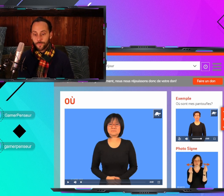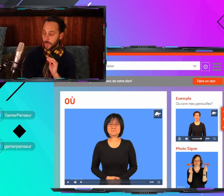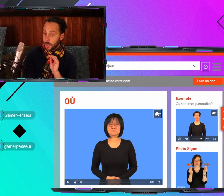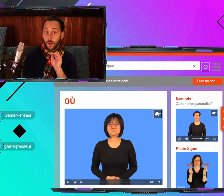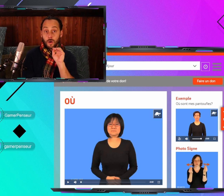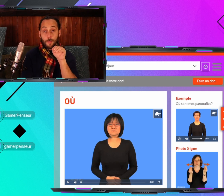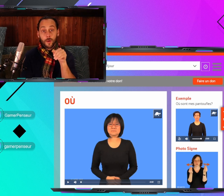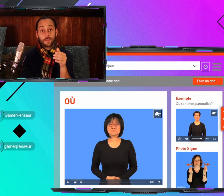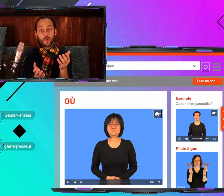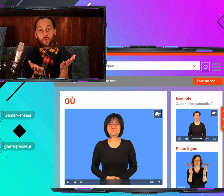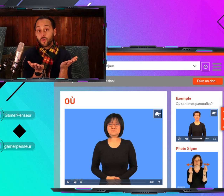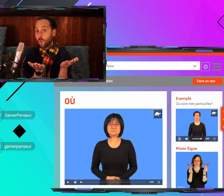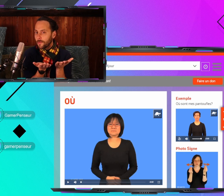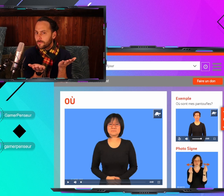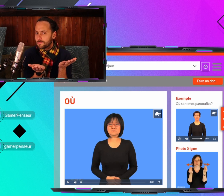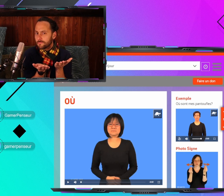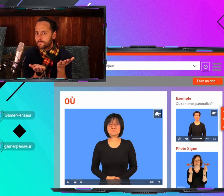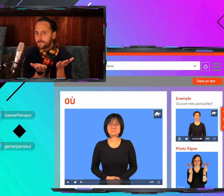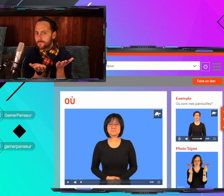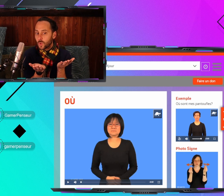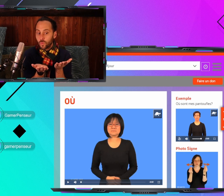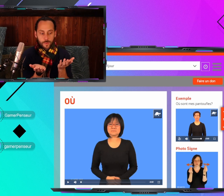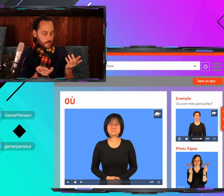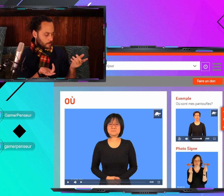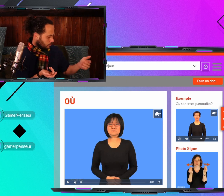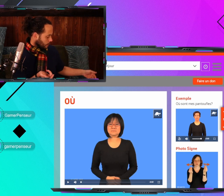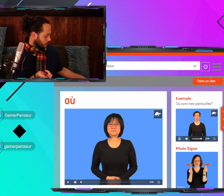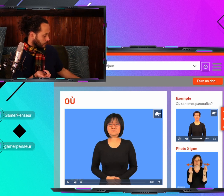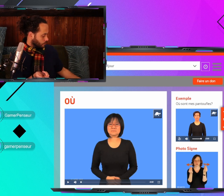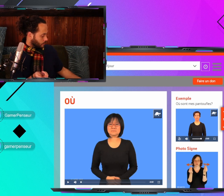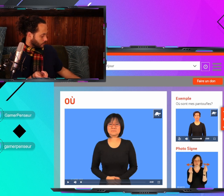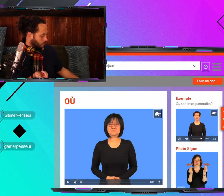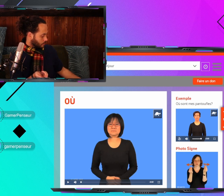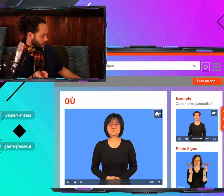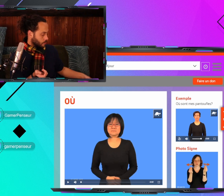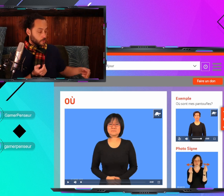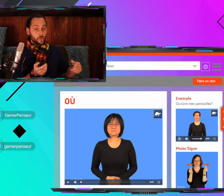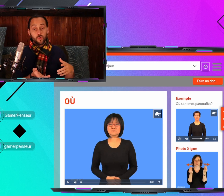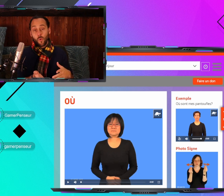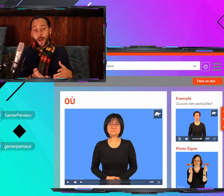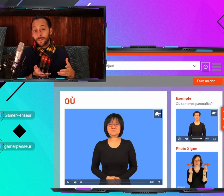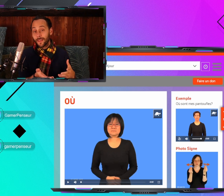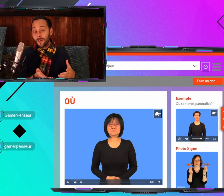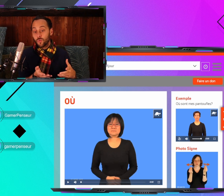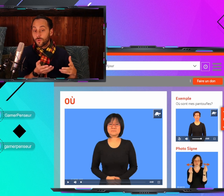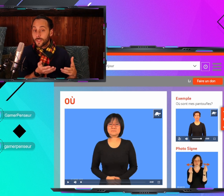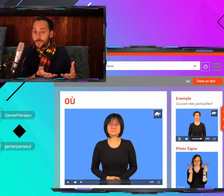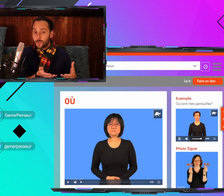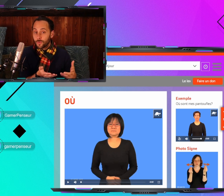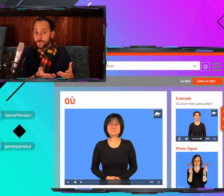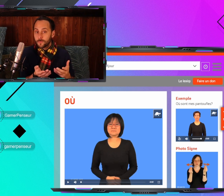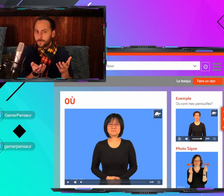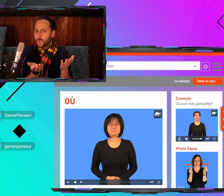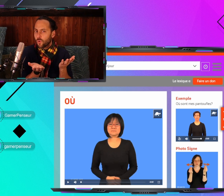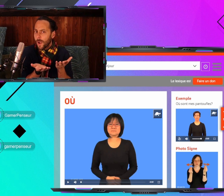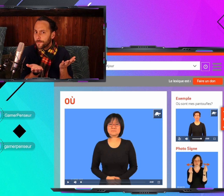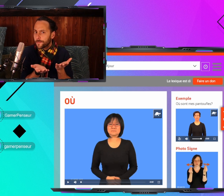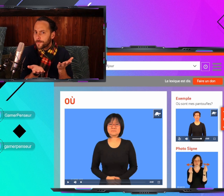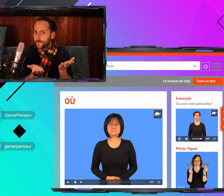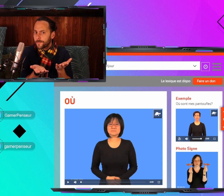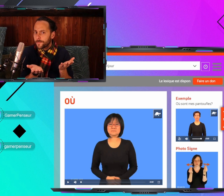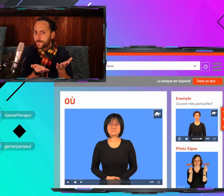effectivement. Alors, après, on avait le quoi. Là, ils traduisent quoi, quel ou qu'est-ce que.